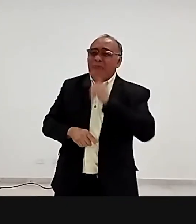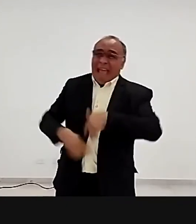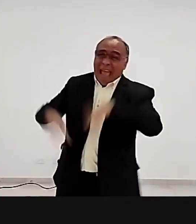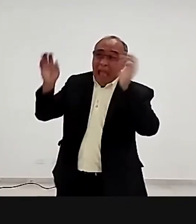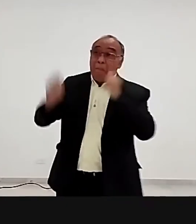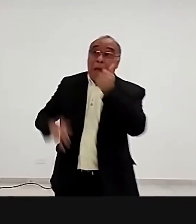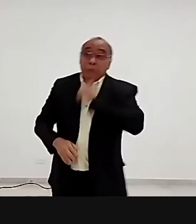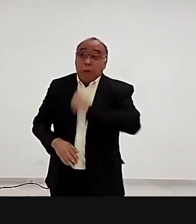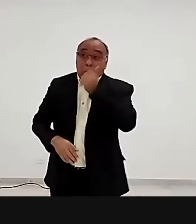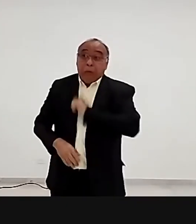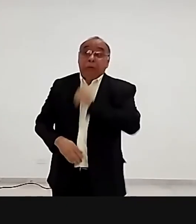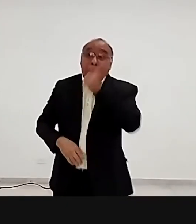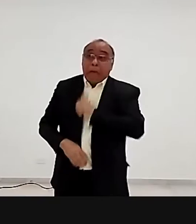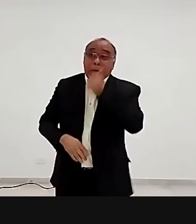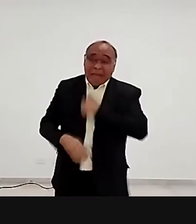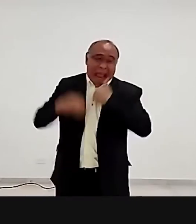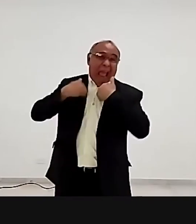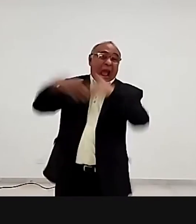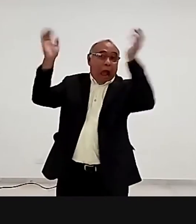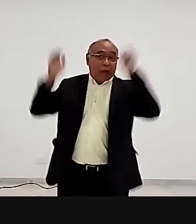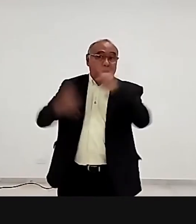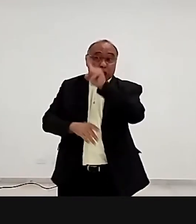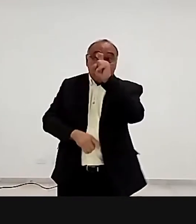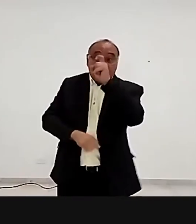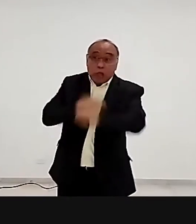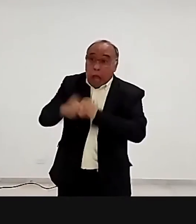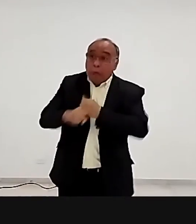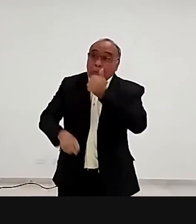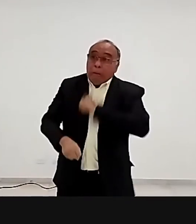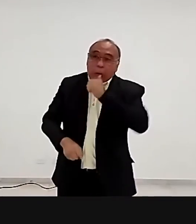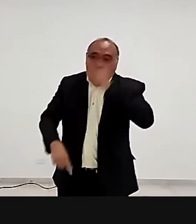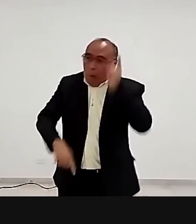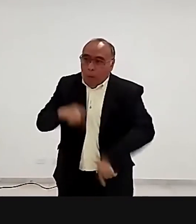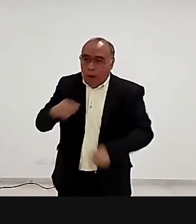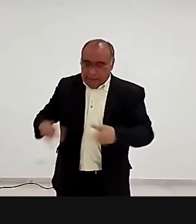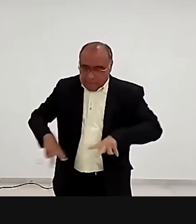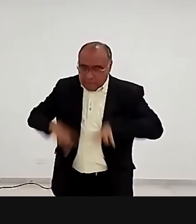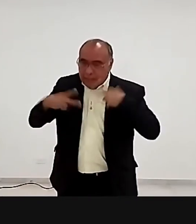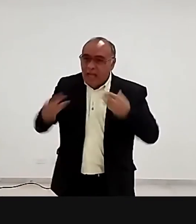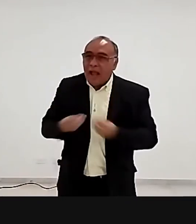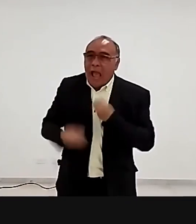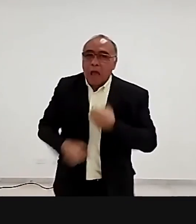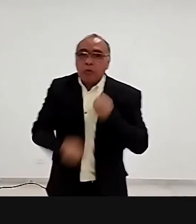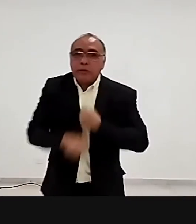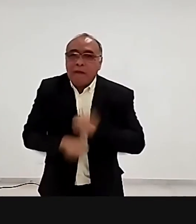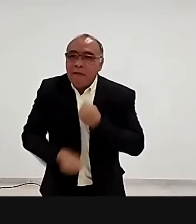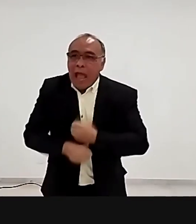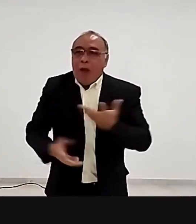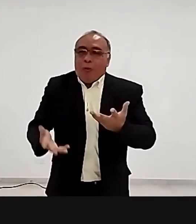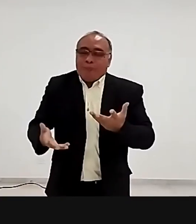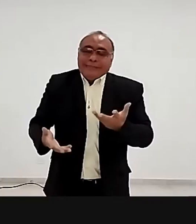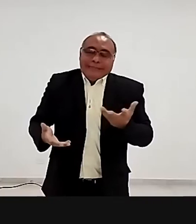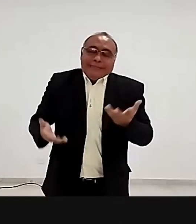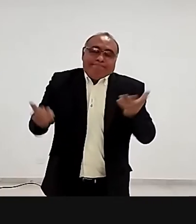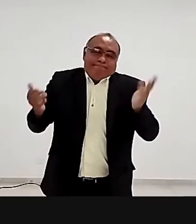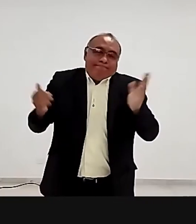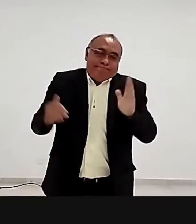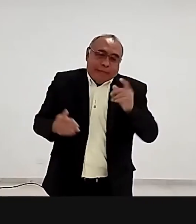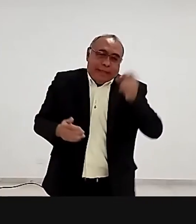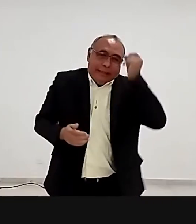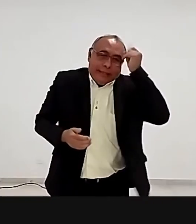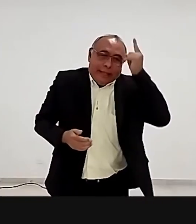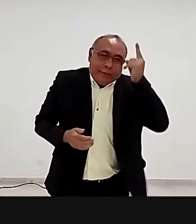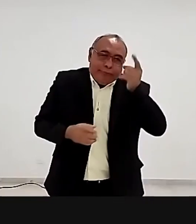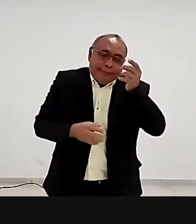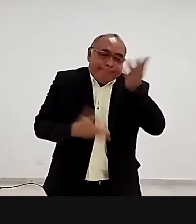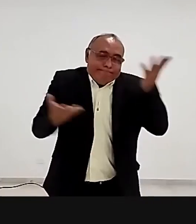esperar estos tres años vamos a tener que esperar llevamos 16 años esperando y ahora